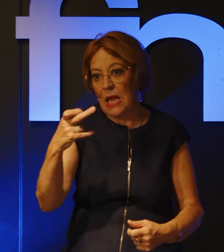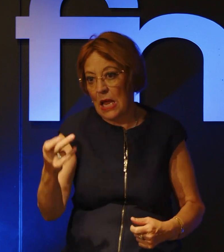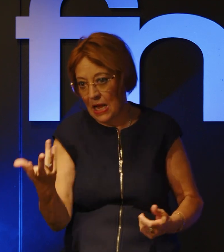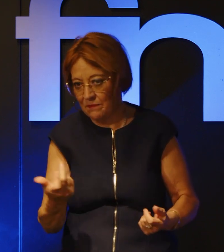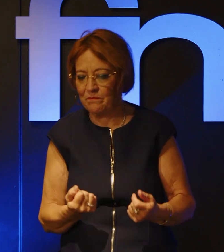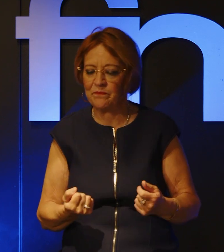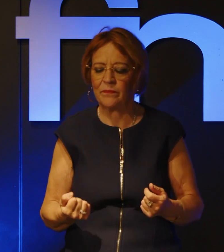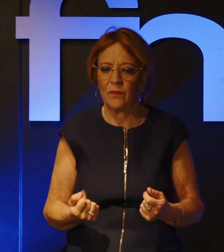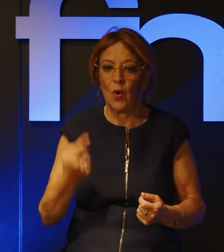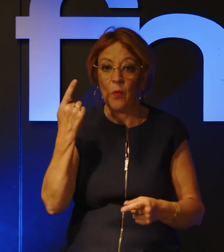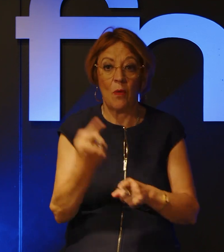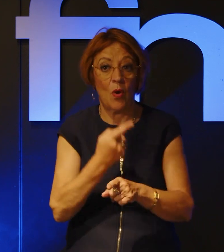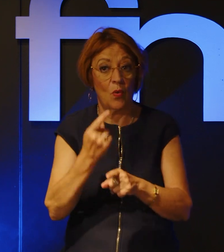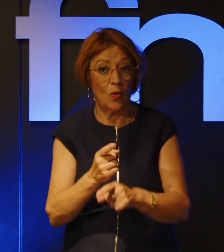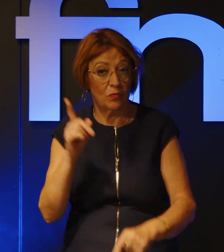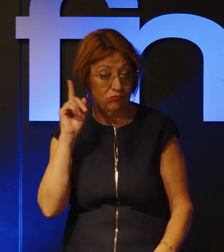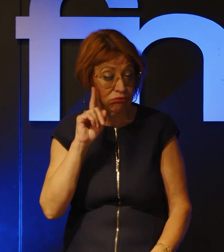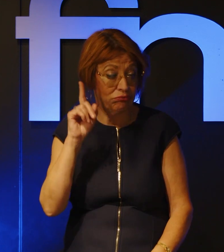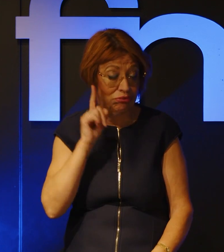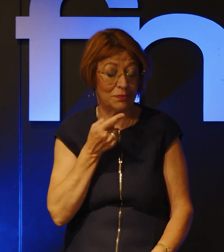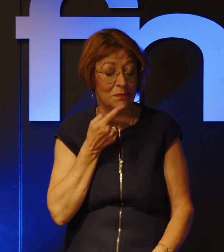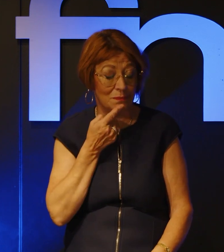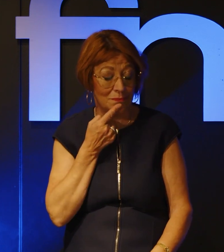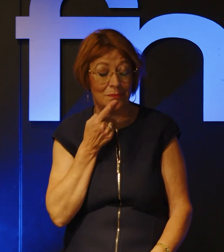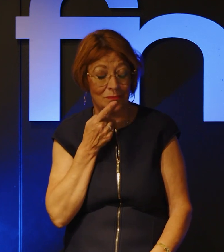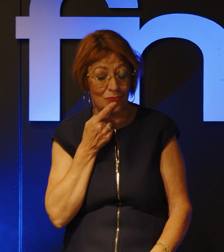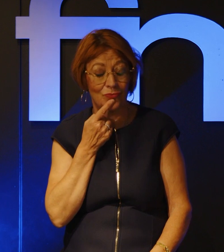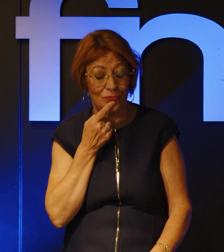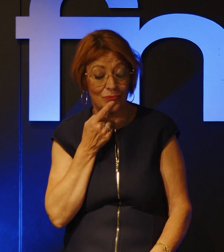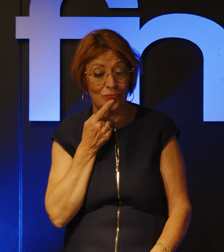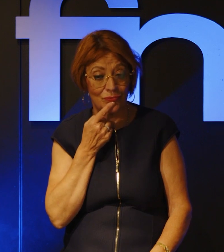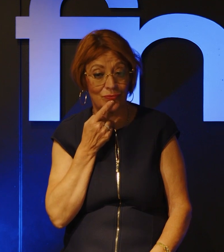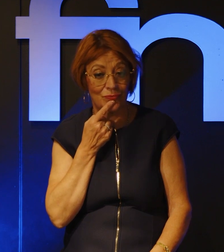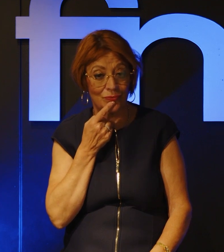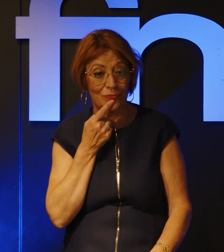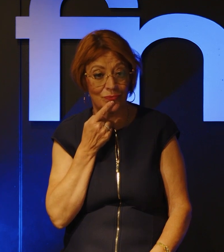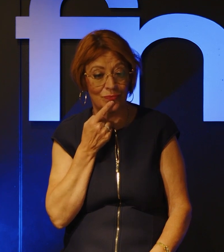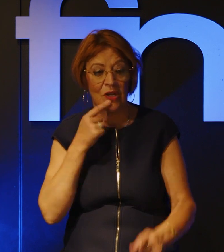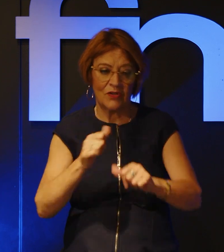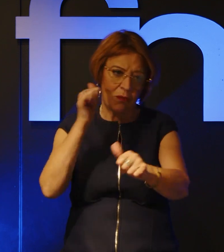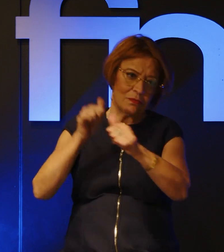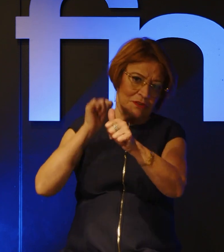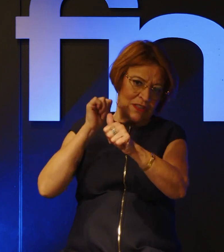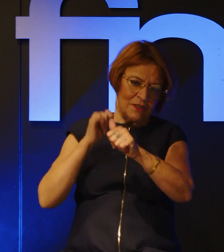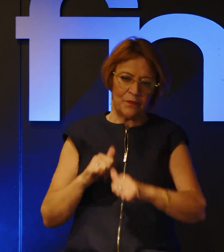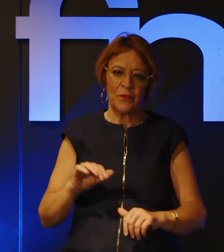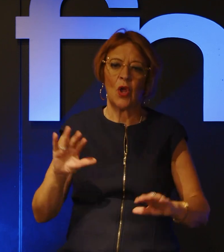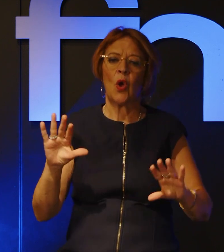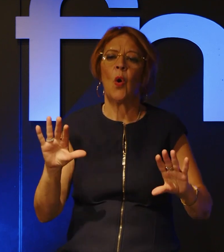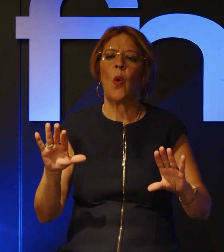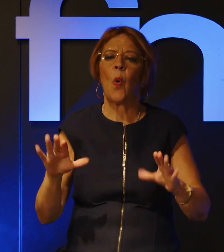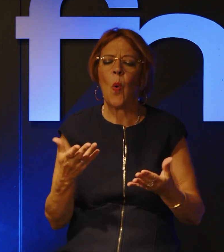Artificial uma das coisas que é importante perceber é que voltando um bocadinho atrás Qual é que é o